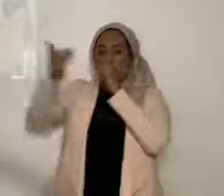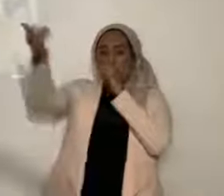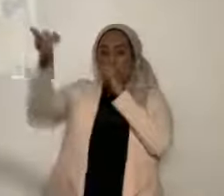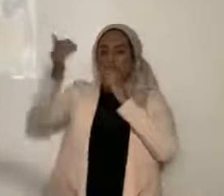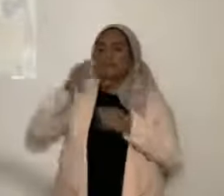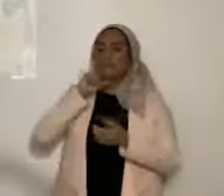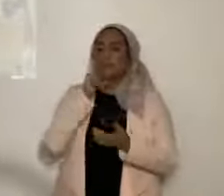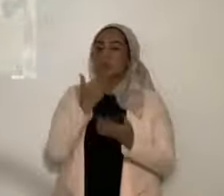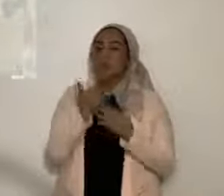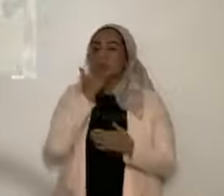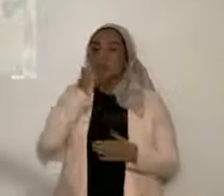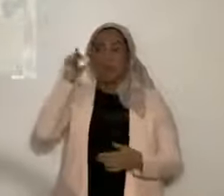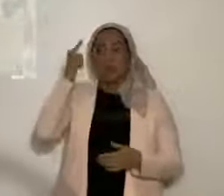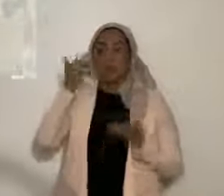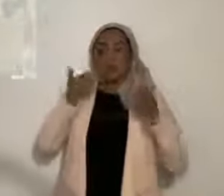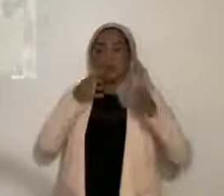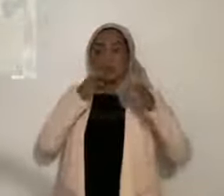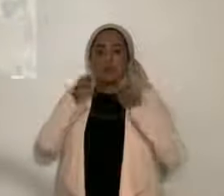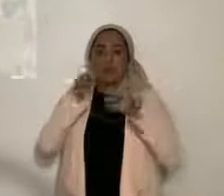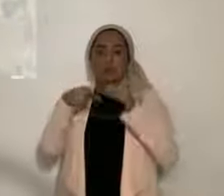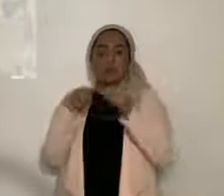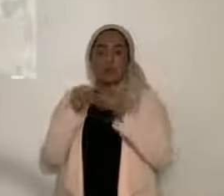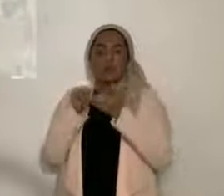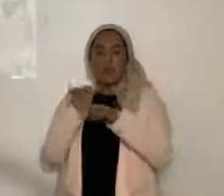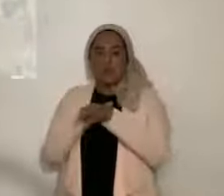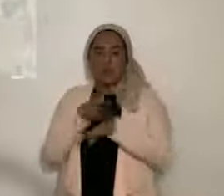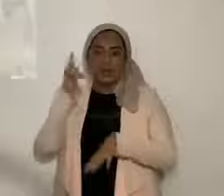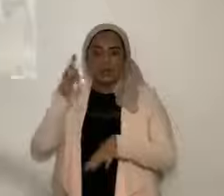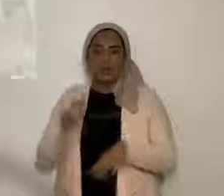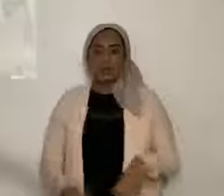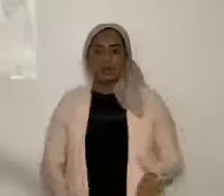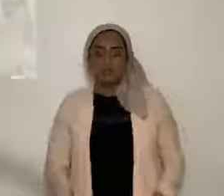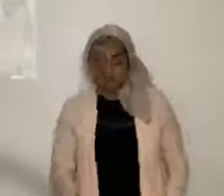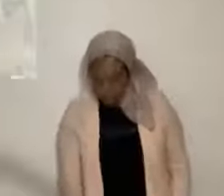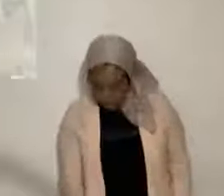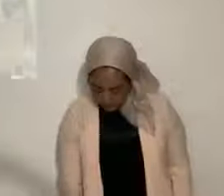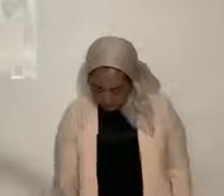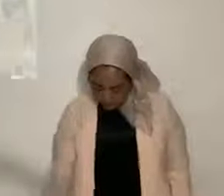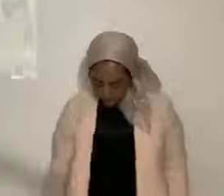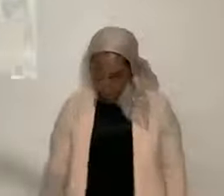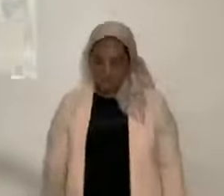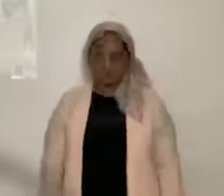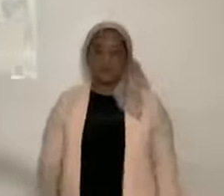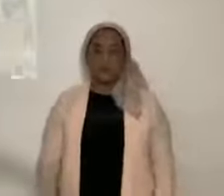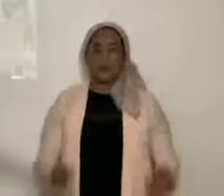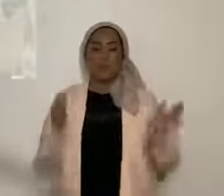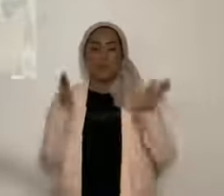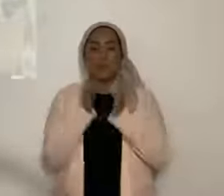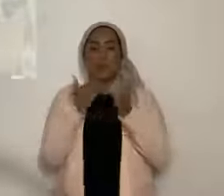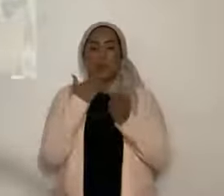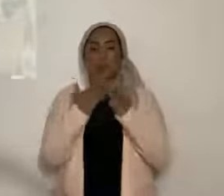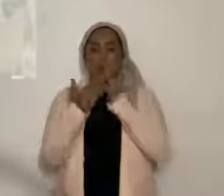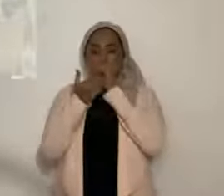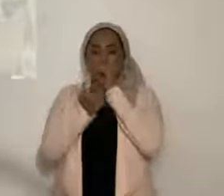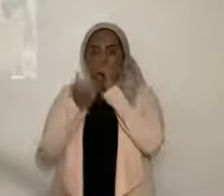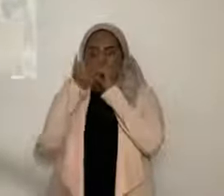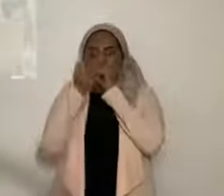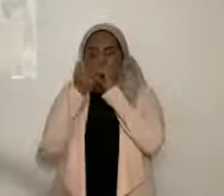día, primeramente, te doy una explicación de todo eso con calma. Pero es el del cuerno de carnero, eso está en Josué y